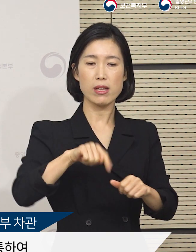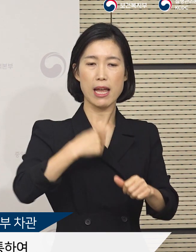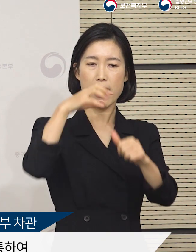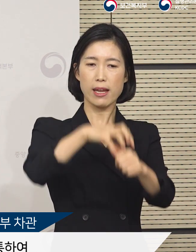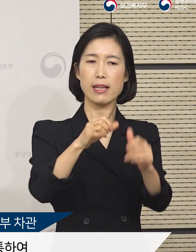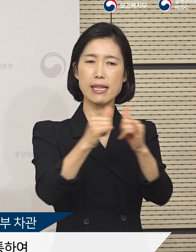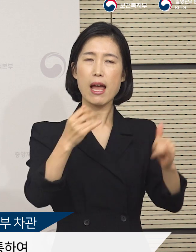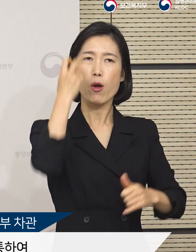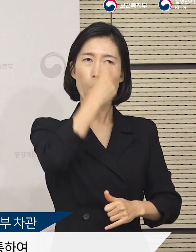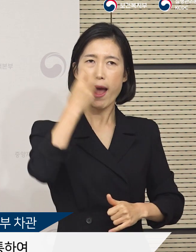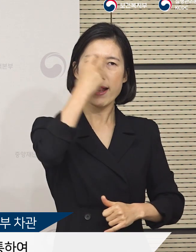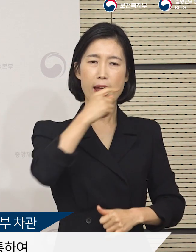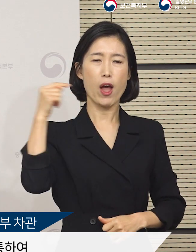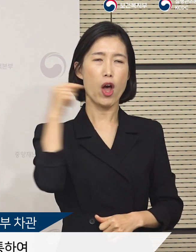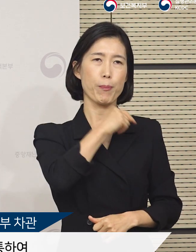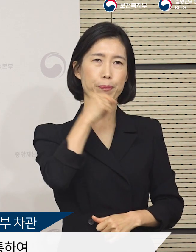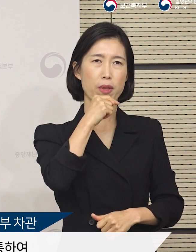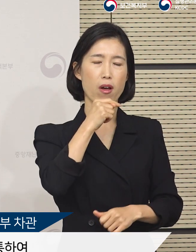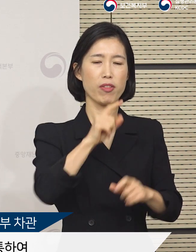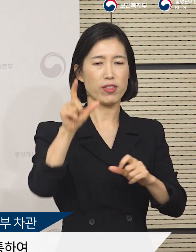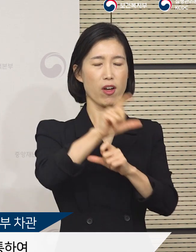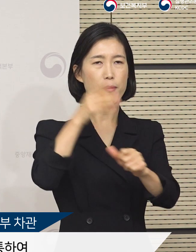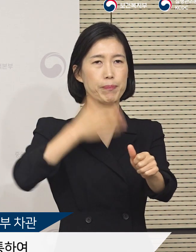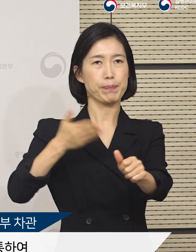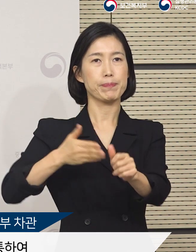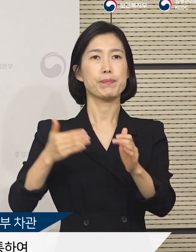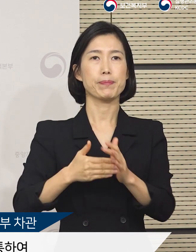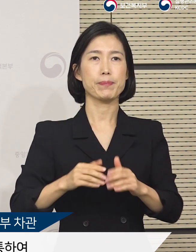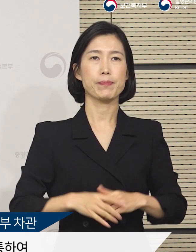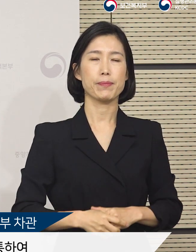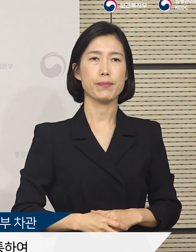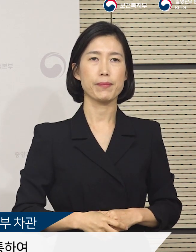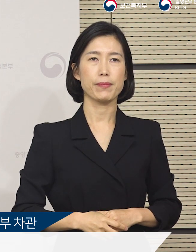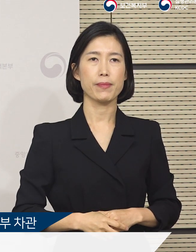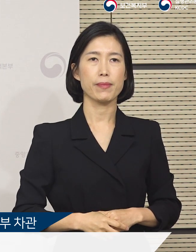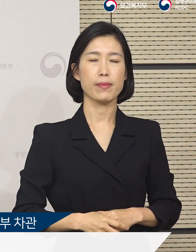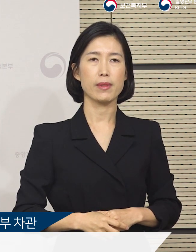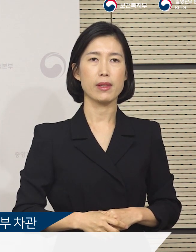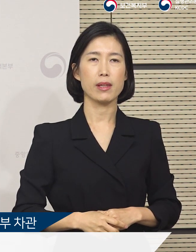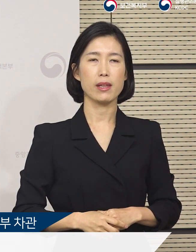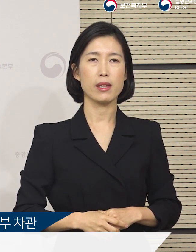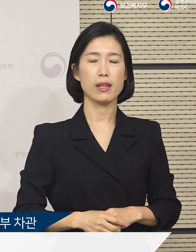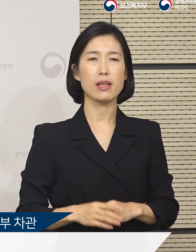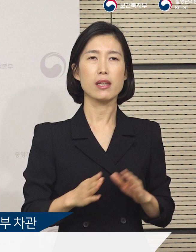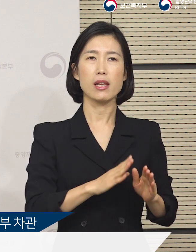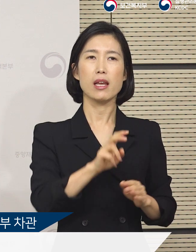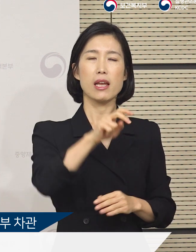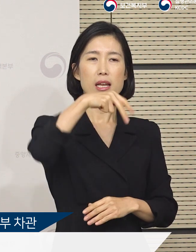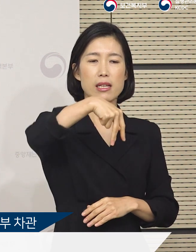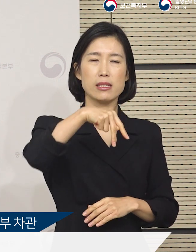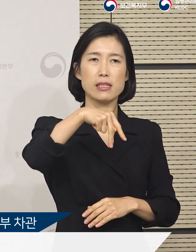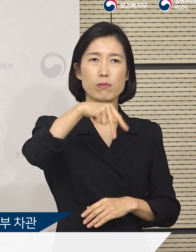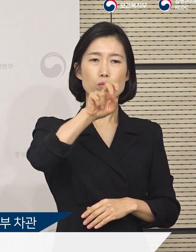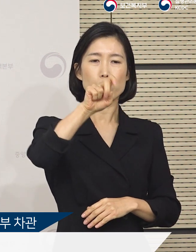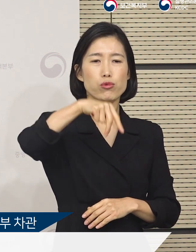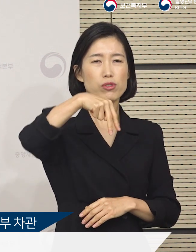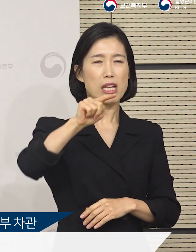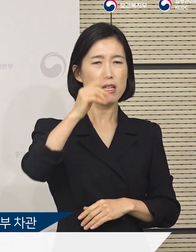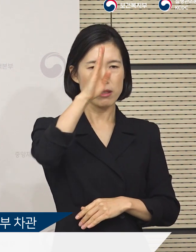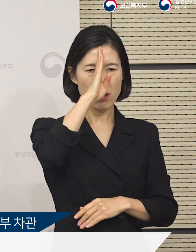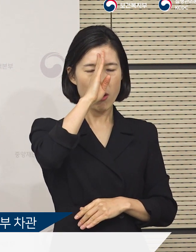대한 관리 강화 방안을 당부하였습니다. 사증 면제, 무사증 입국의